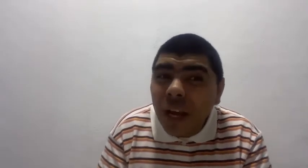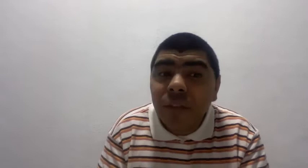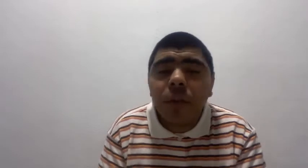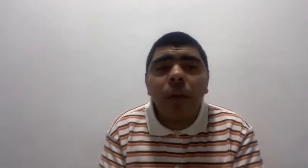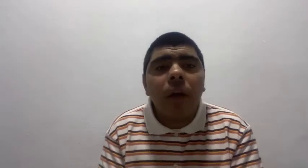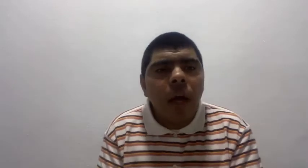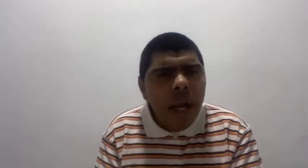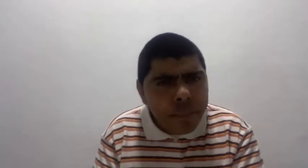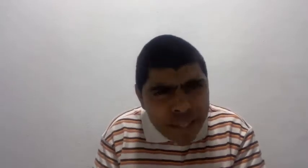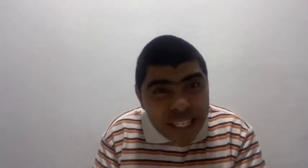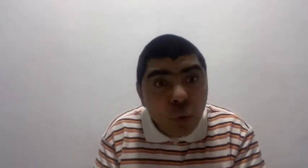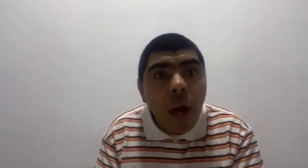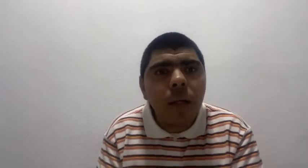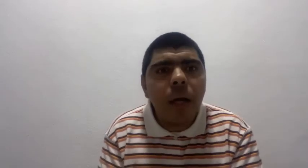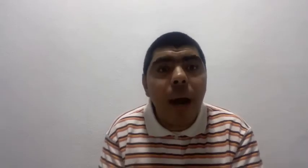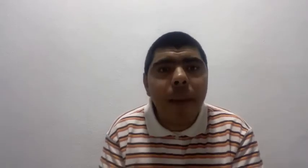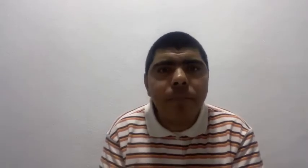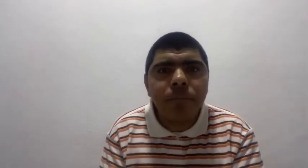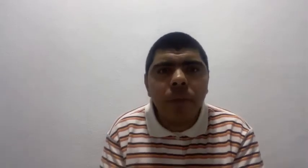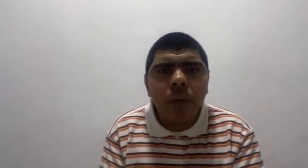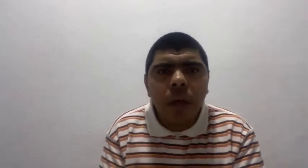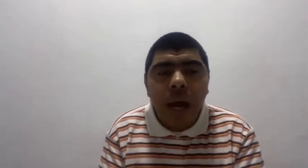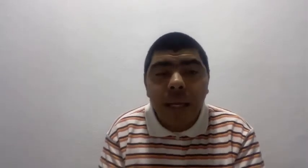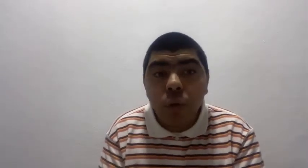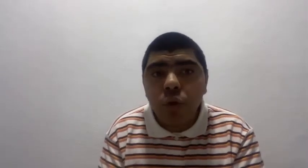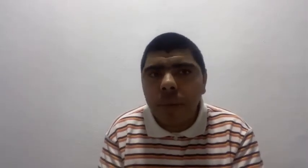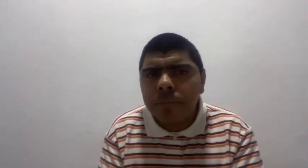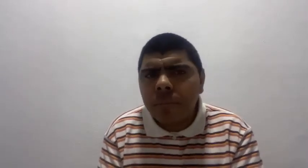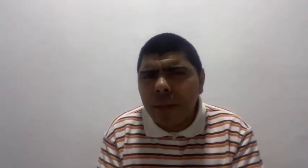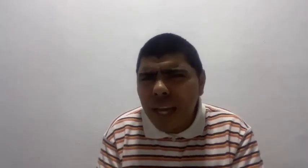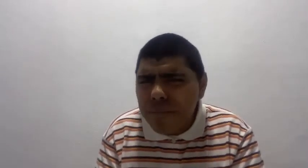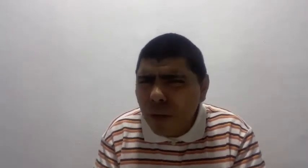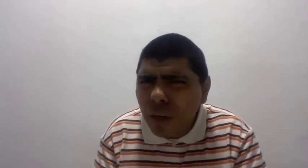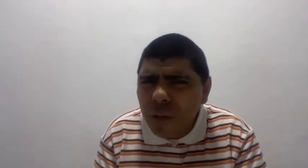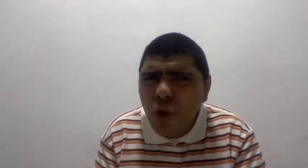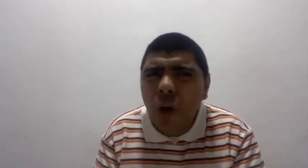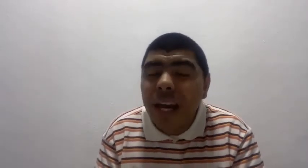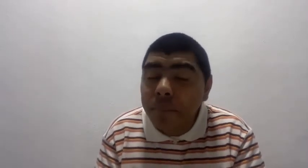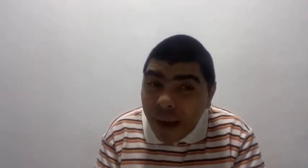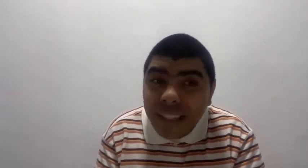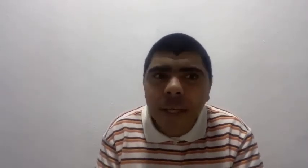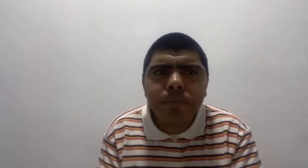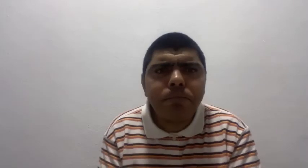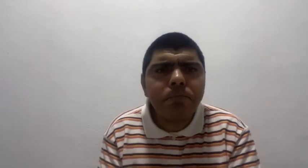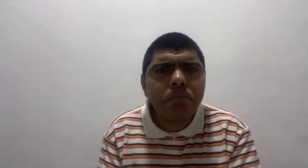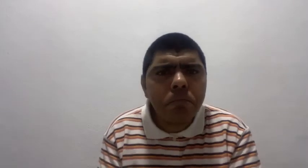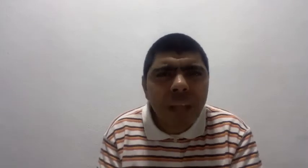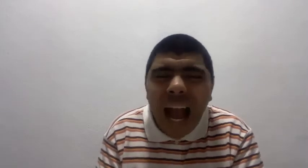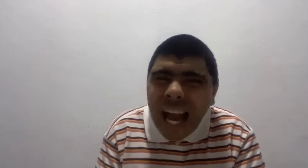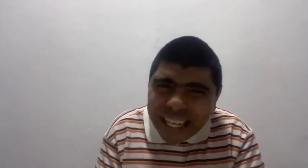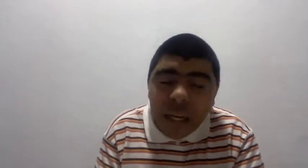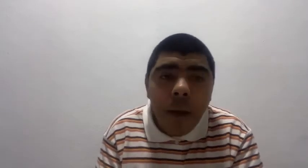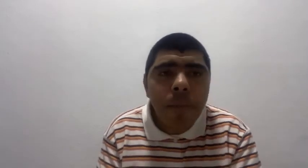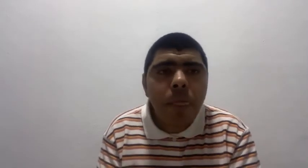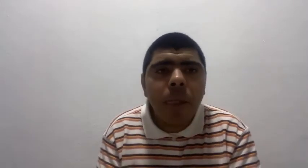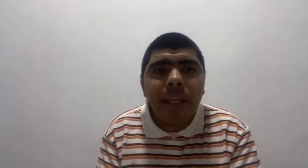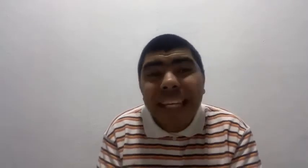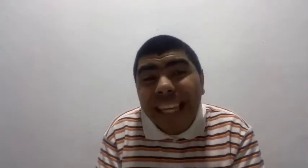madurez espiritual. Amén. Aleluya. Y alma adora a Dios, lo que el Padre anhela y